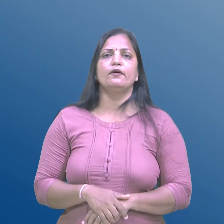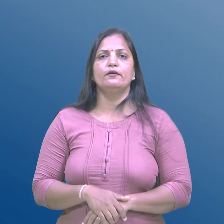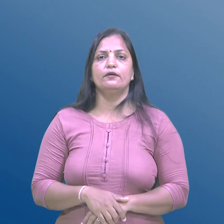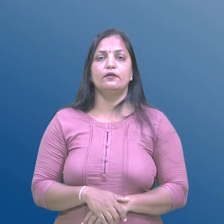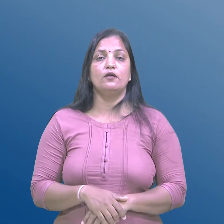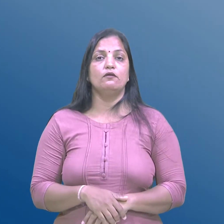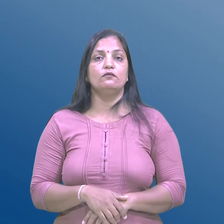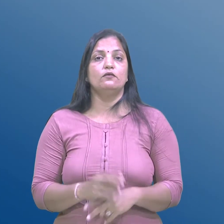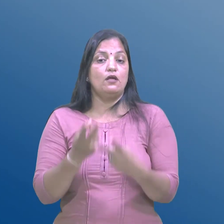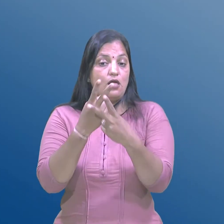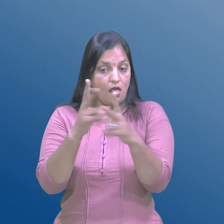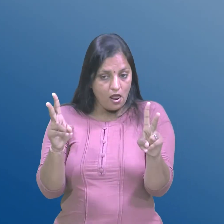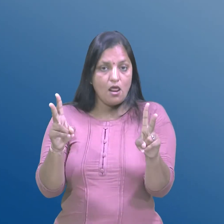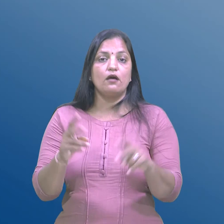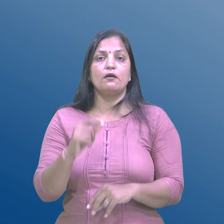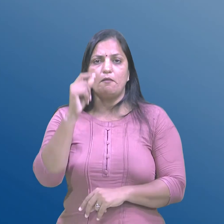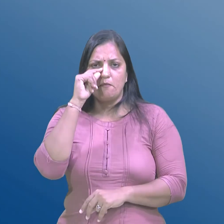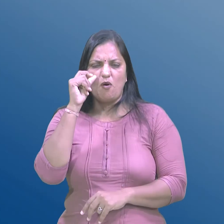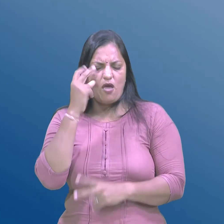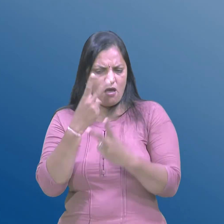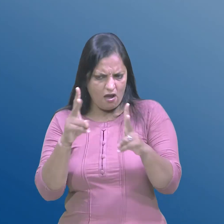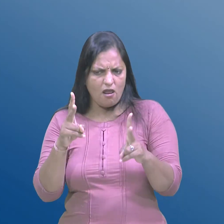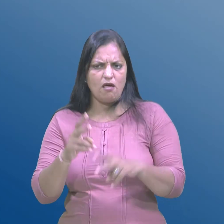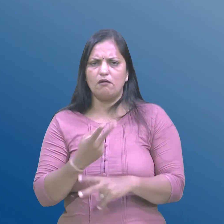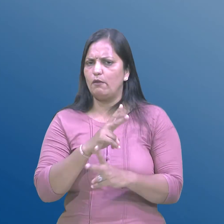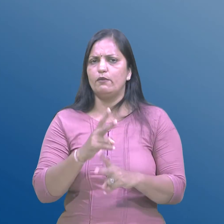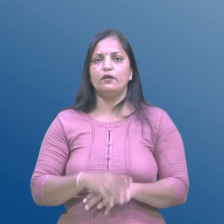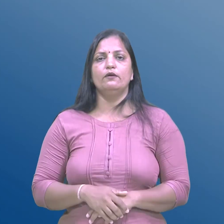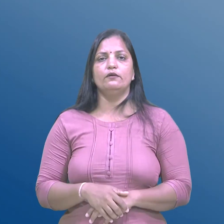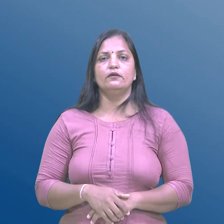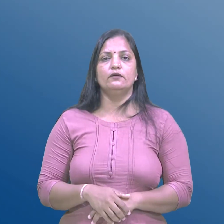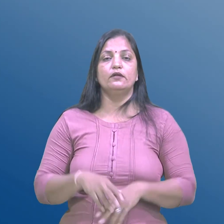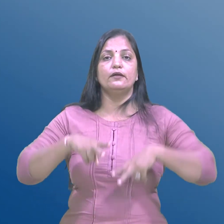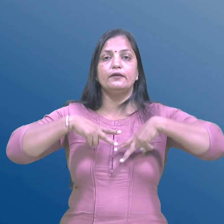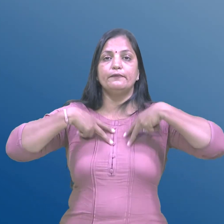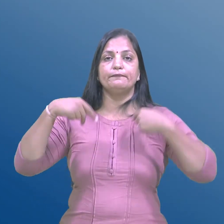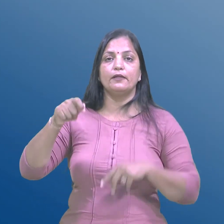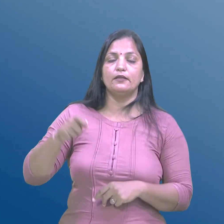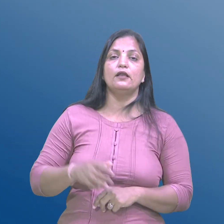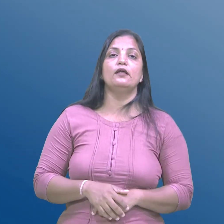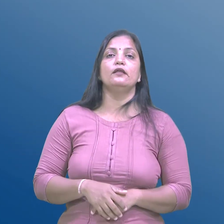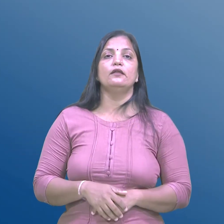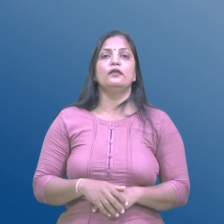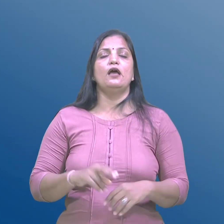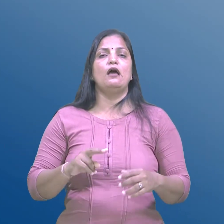ભેદભાવ વિના કોઈ પણ અદાલત, ન્યાયપંચ, સત્તામંડળ,